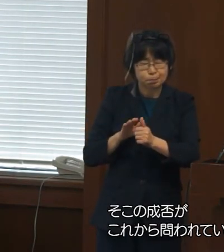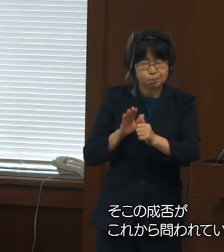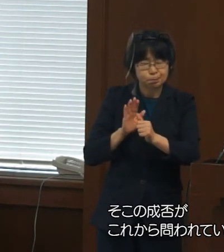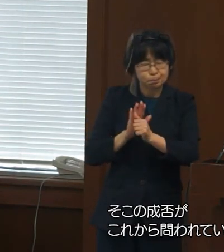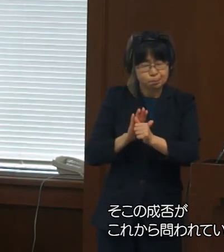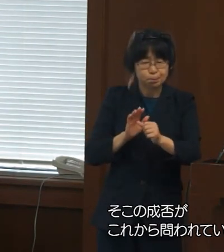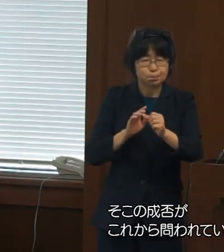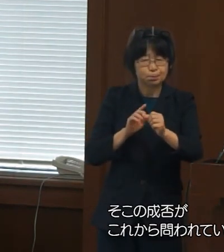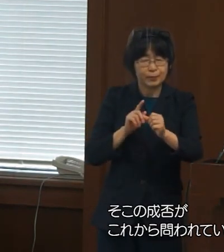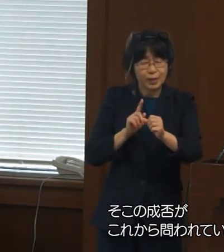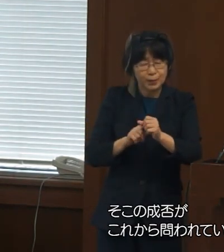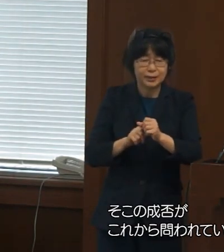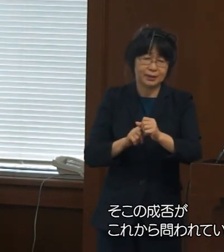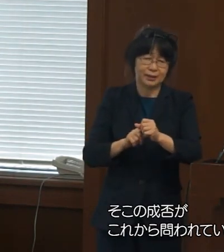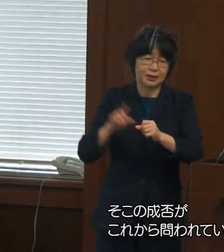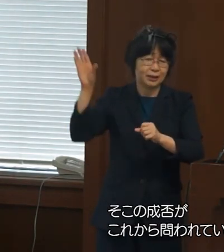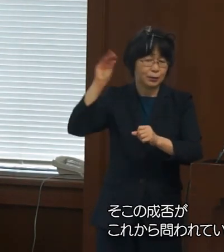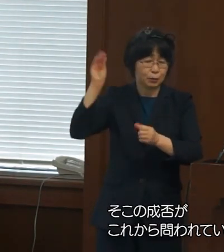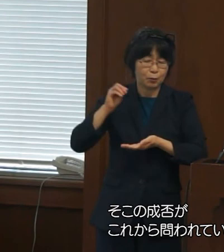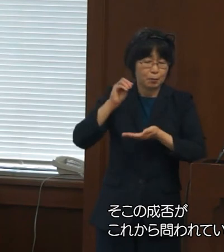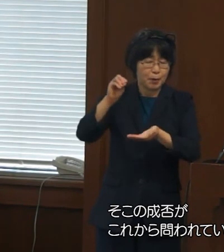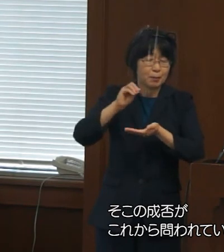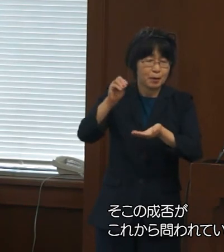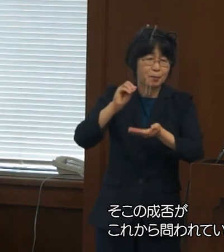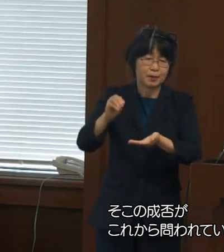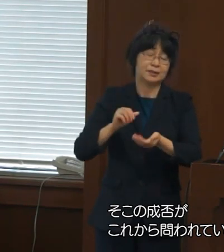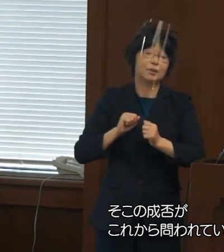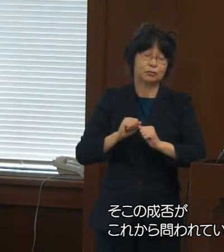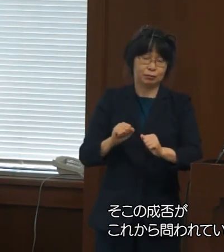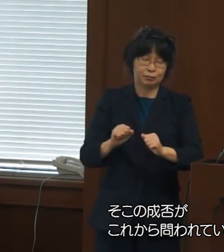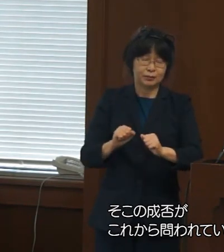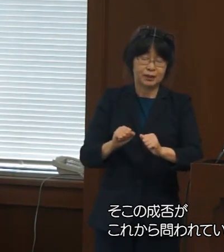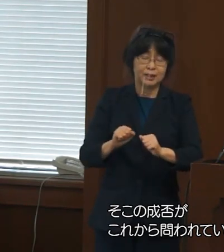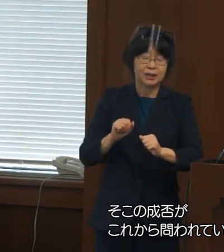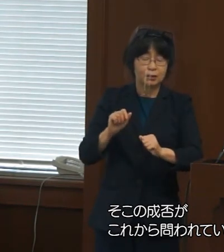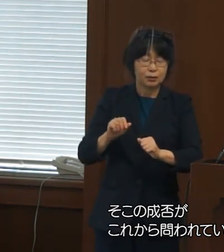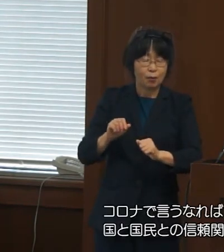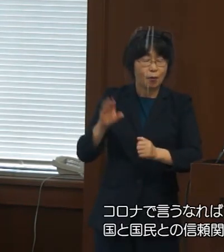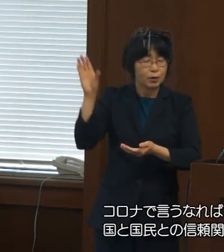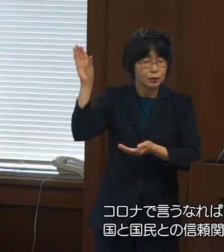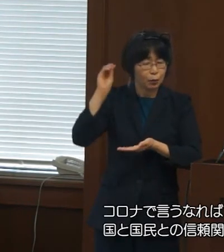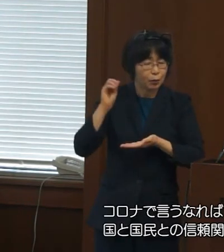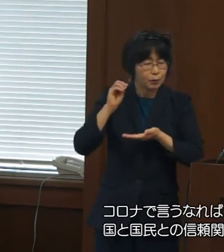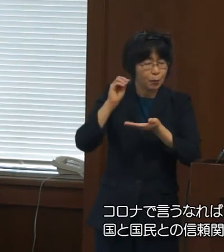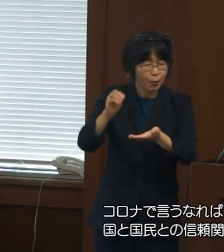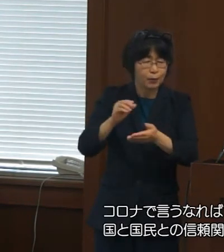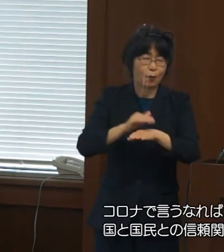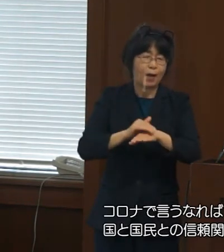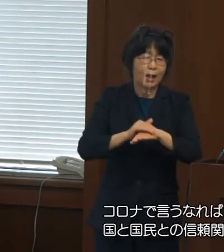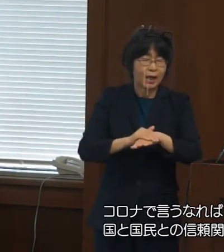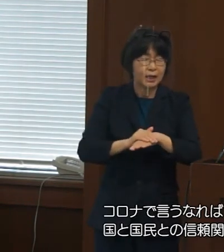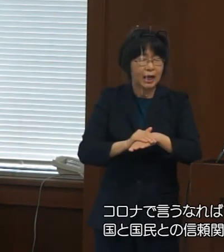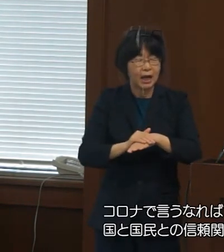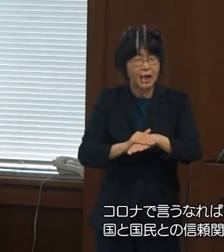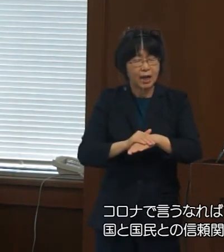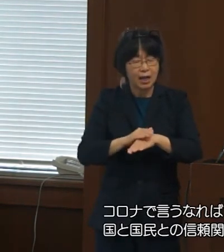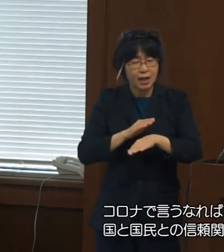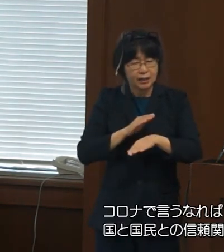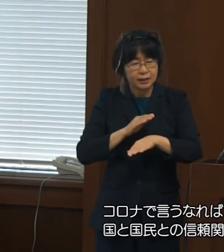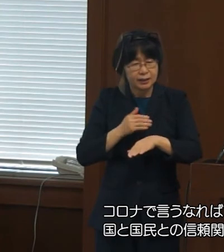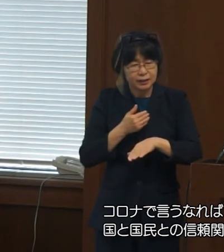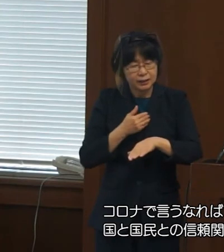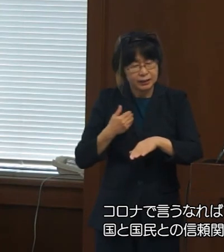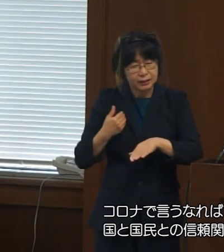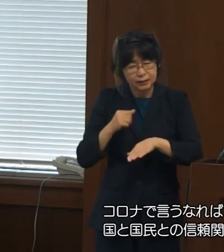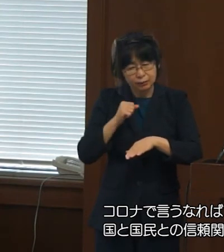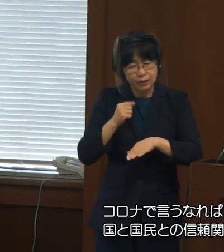そこの成否がこれから問われていくんだろうと思いますし、コロナで言うならば日頃言われているように、国